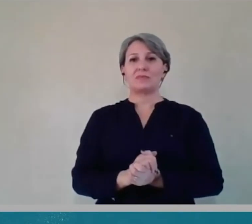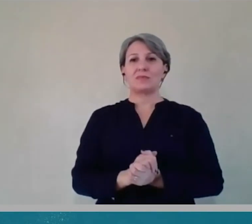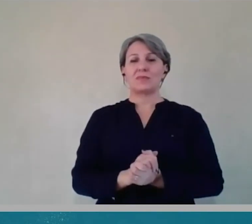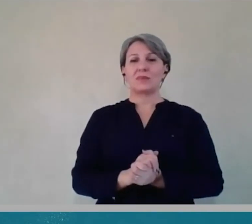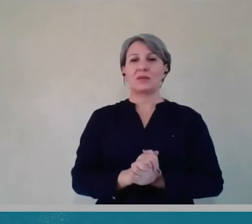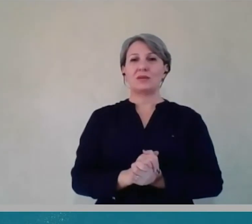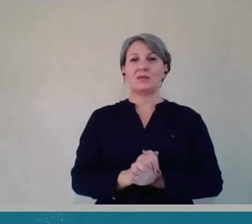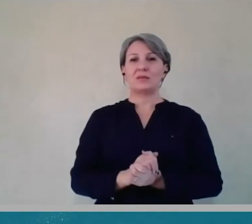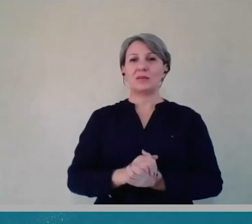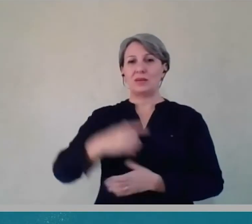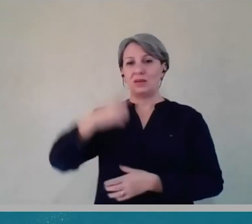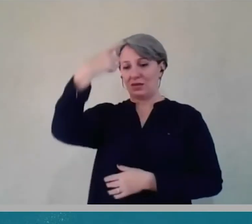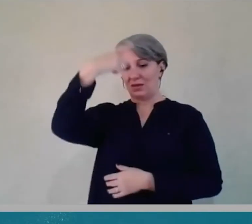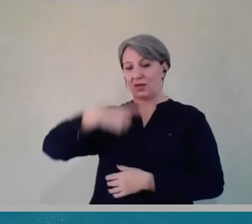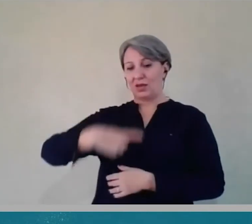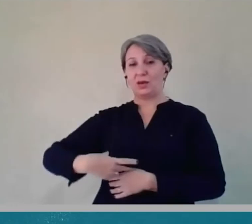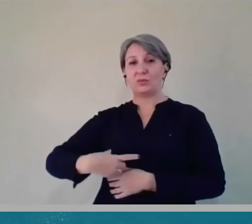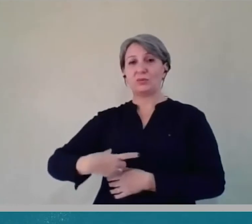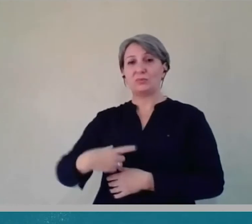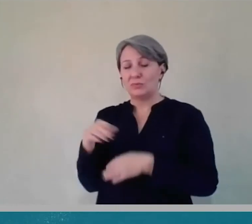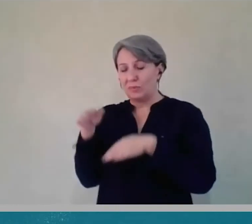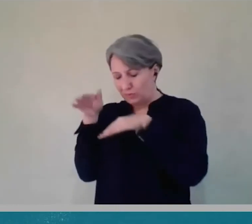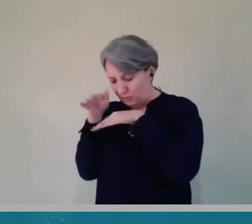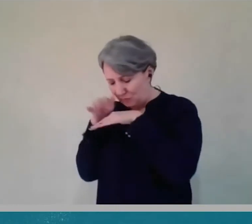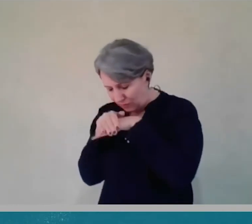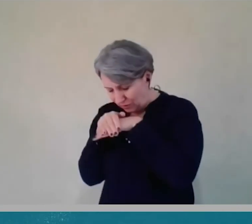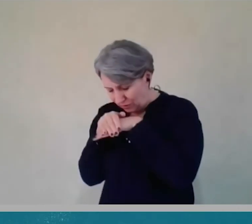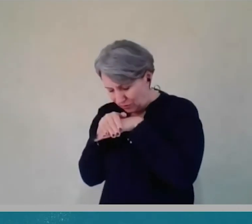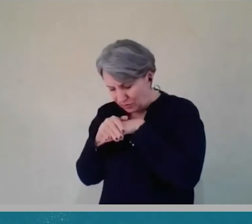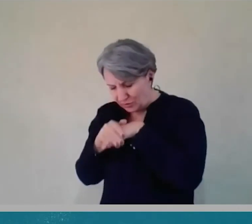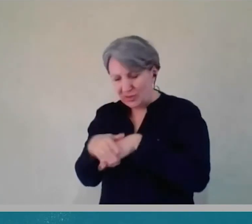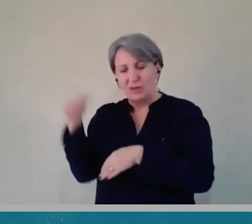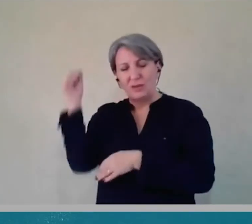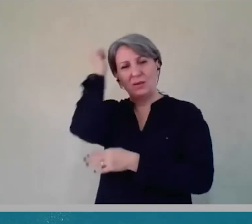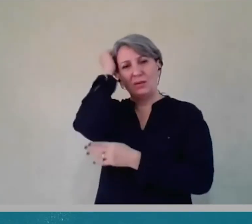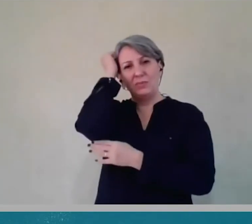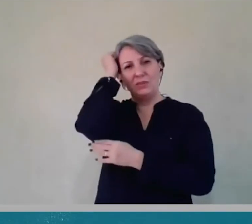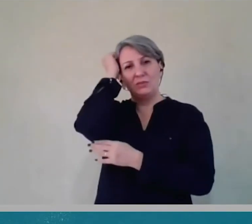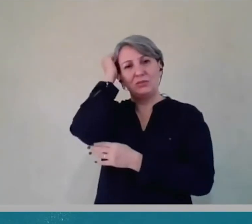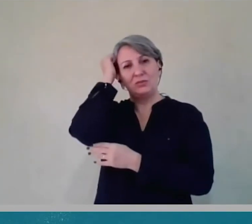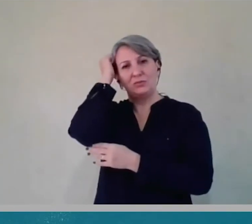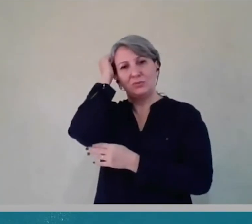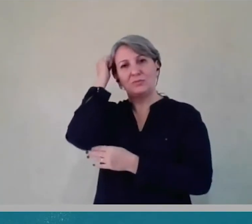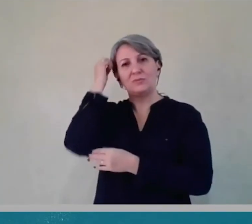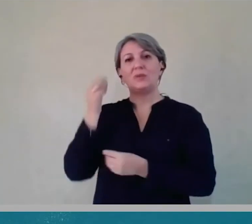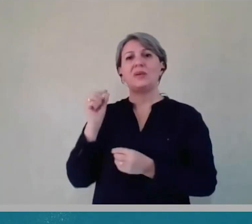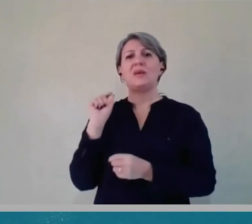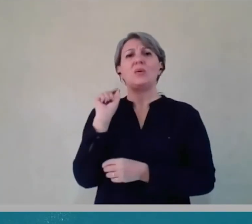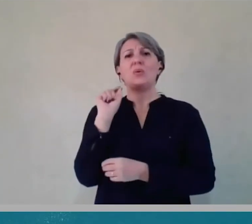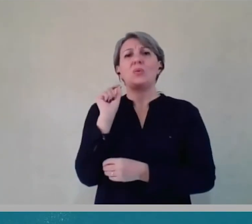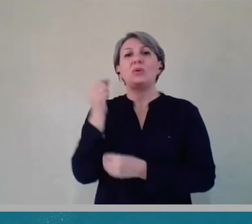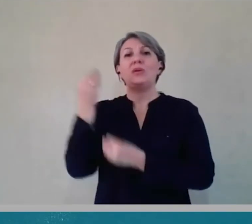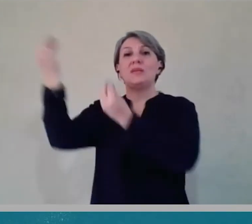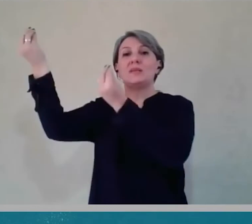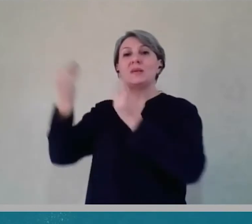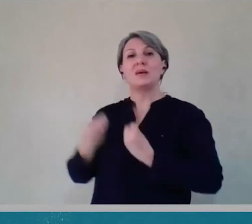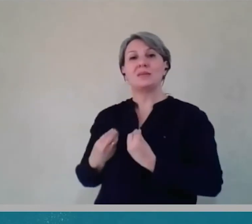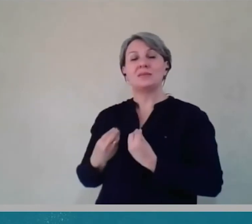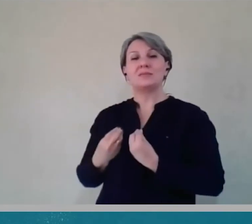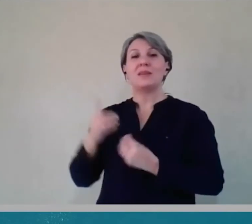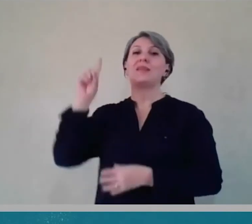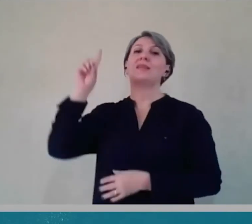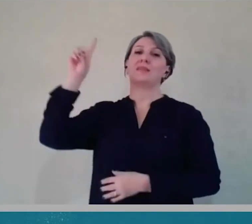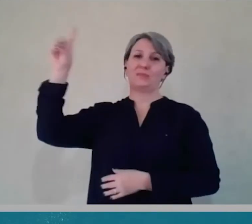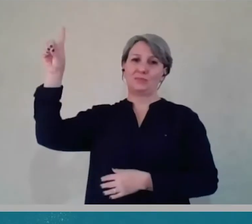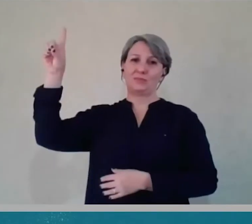eu humilde de espírito e arrependido de espírito? De onde vem? Vamos ler o final. Vamos ler até o final esse versículo?